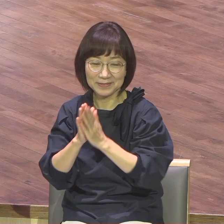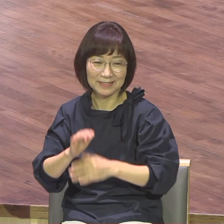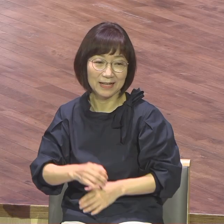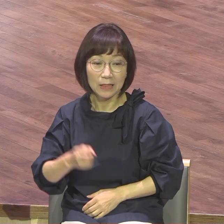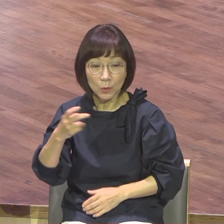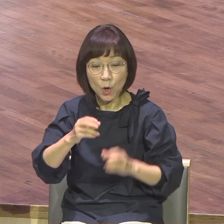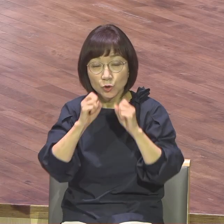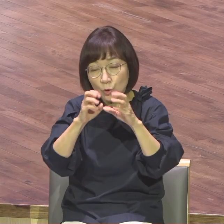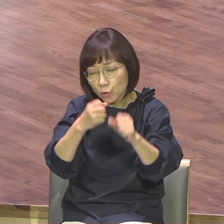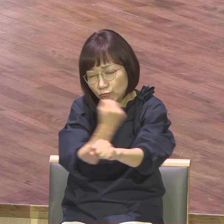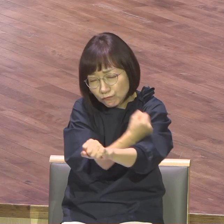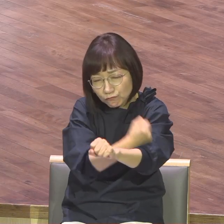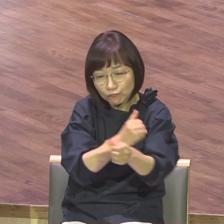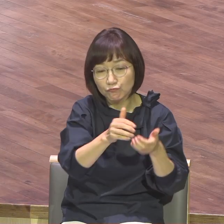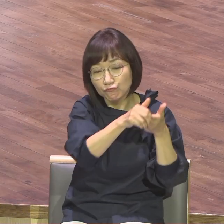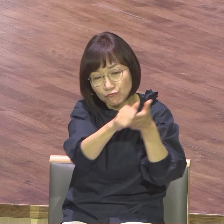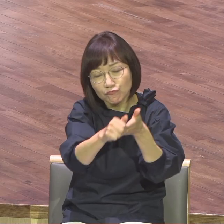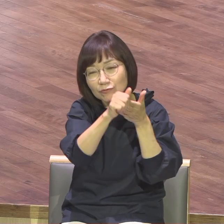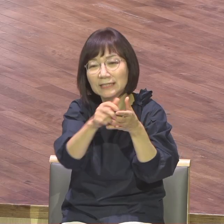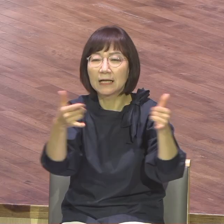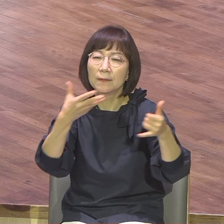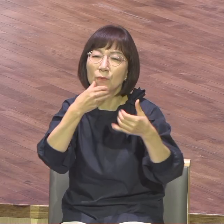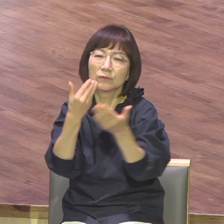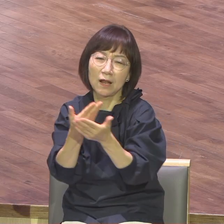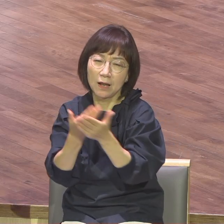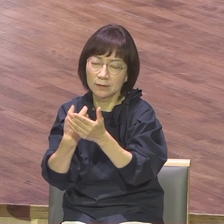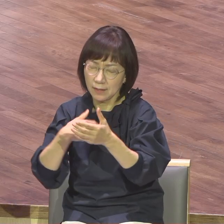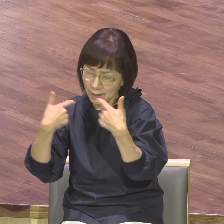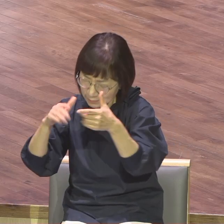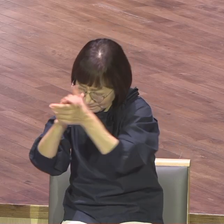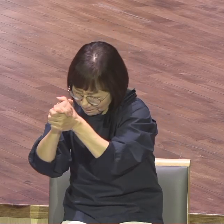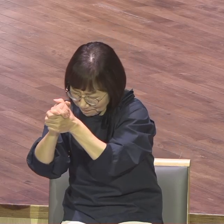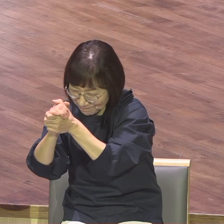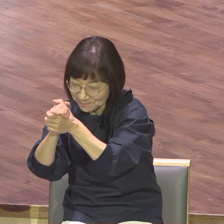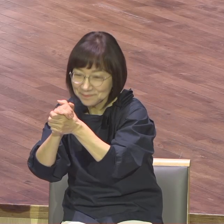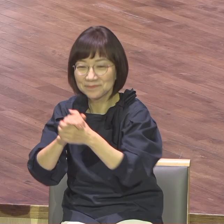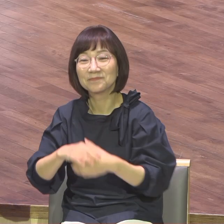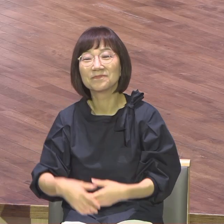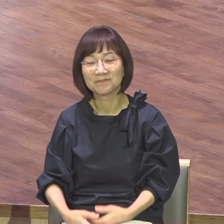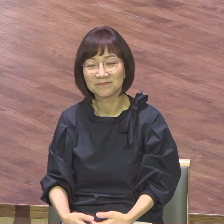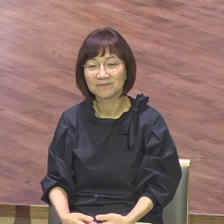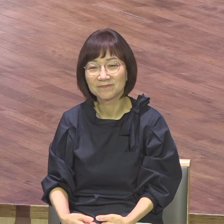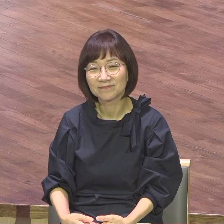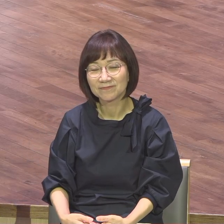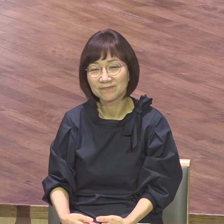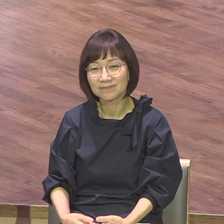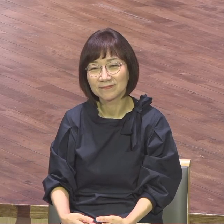전도자를 또 축복하고 강대상의 예배 시간에 하나님이 안 듣겠어요?